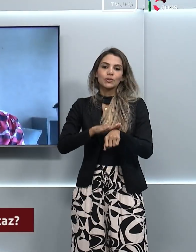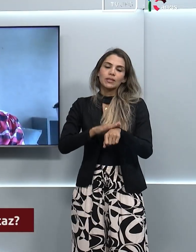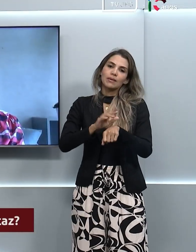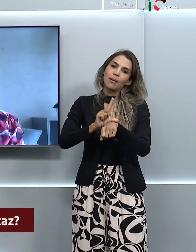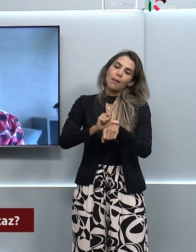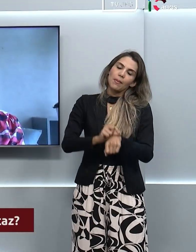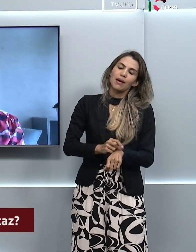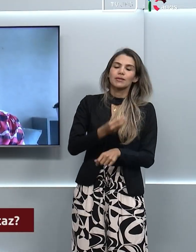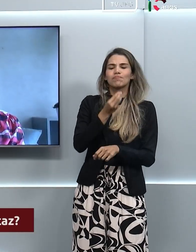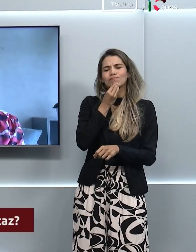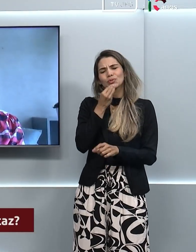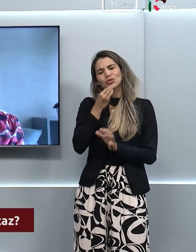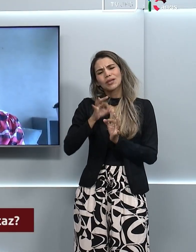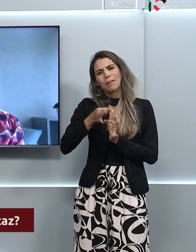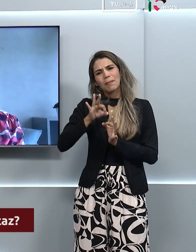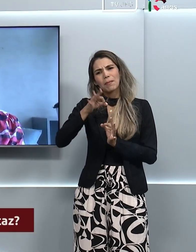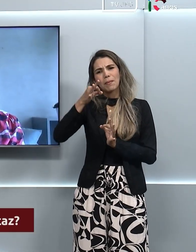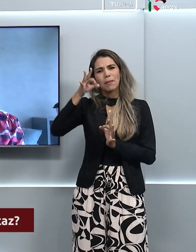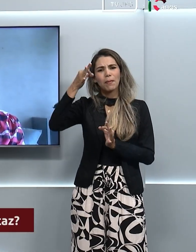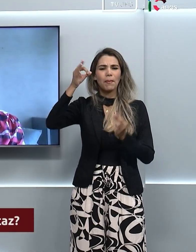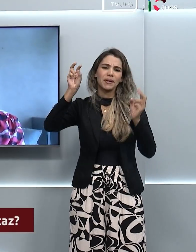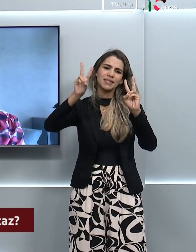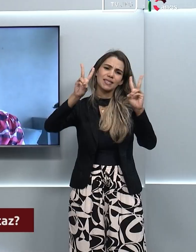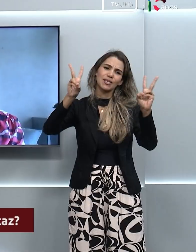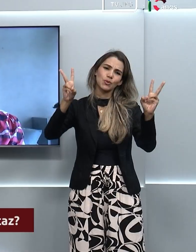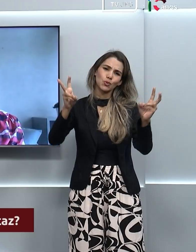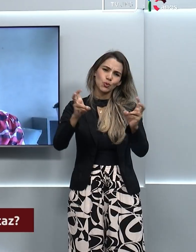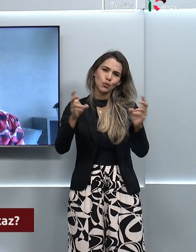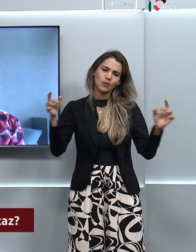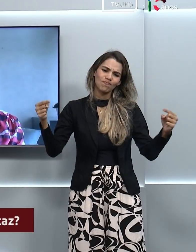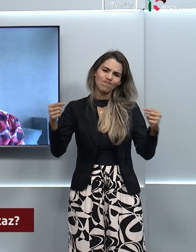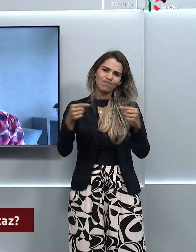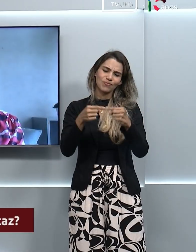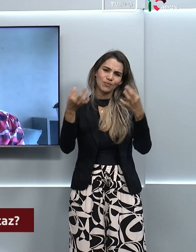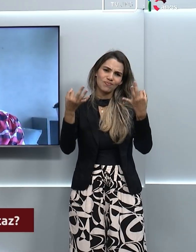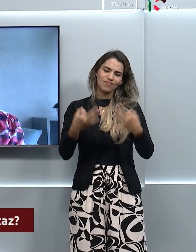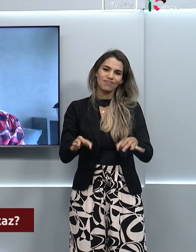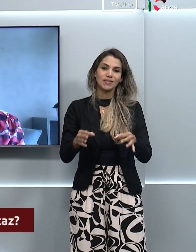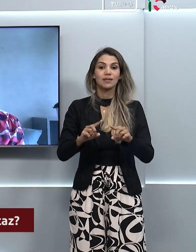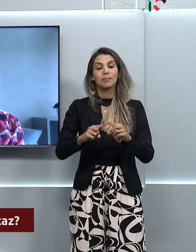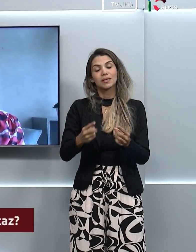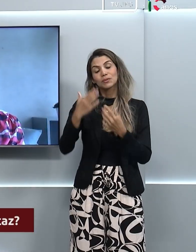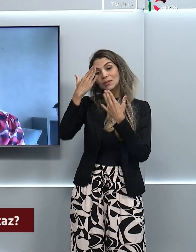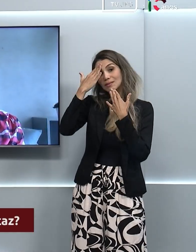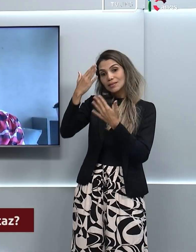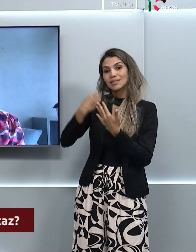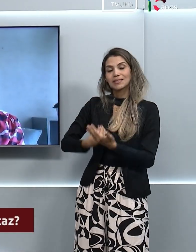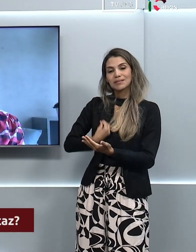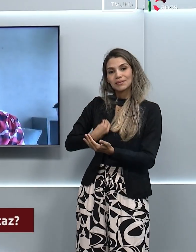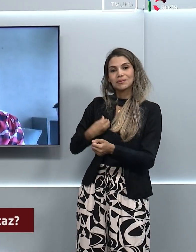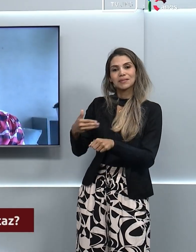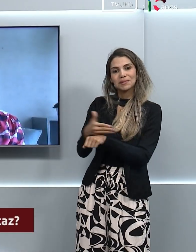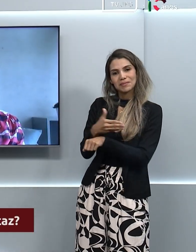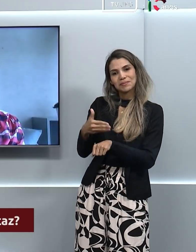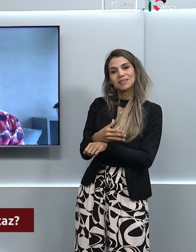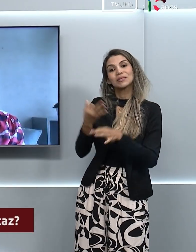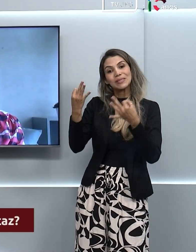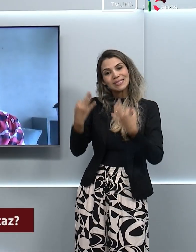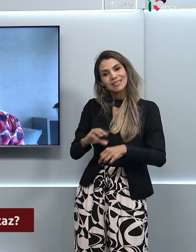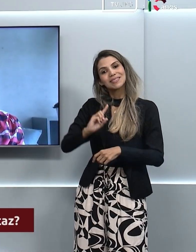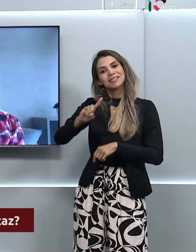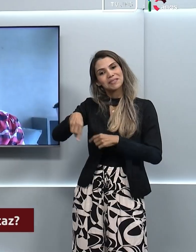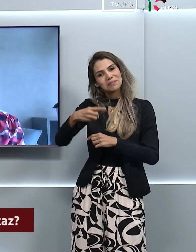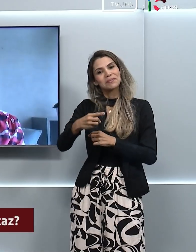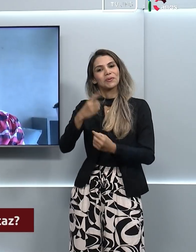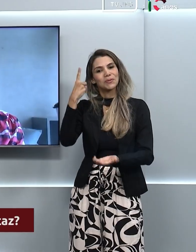poderíamos falar sobre tantos outros assuntos dentro desse tema que a gente trouxe hoje, mas eu agradeço a participação e com certeza a gente vai entrar em